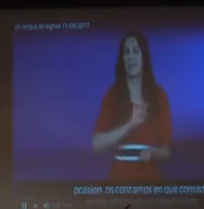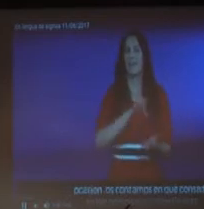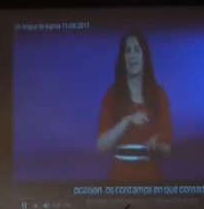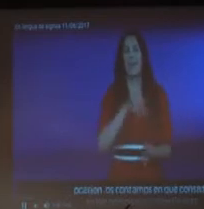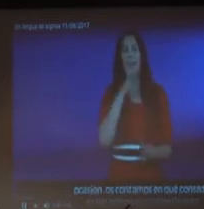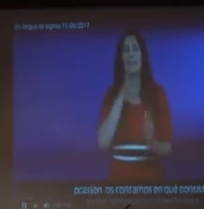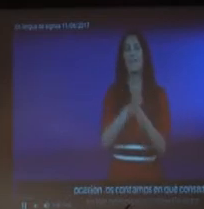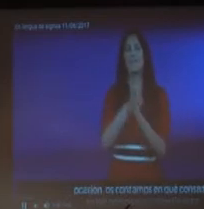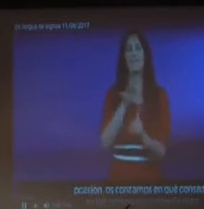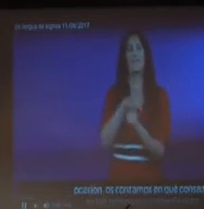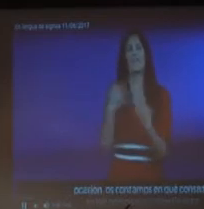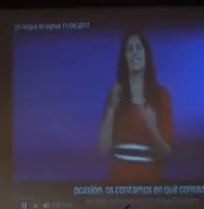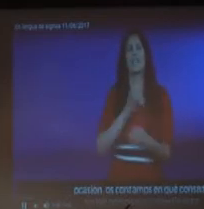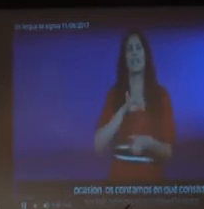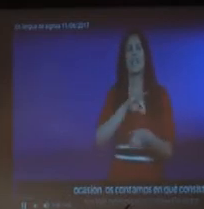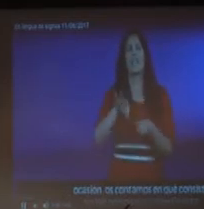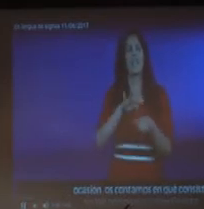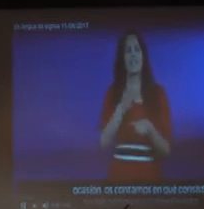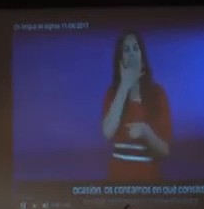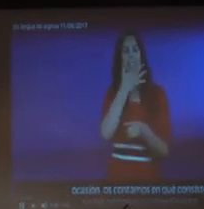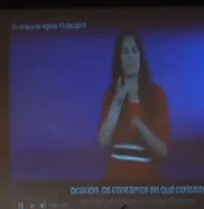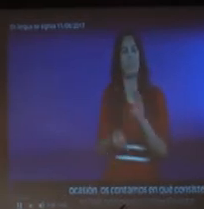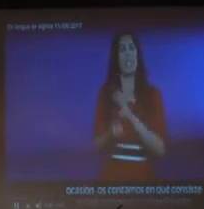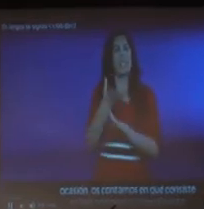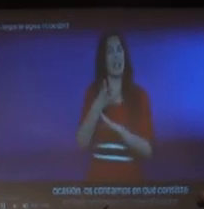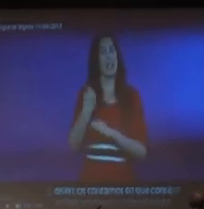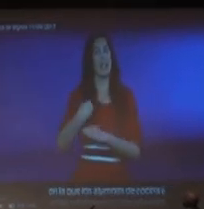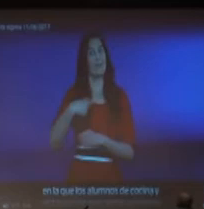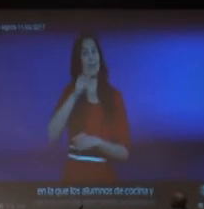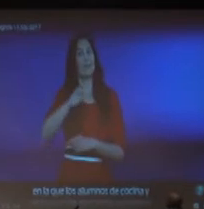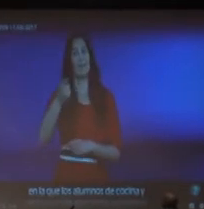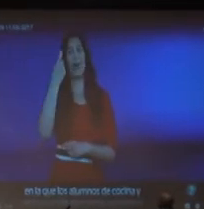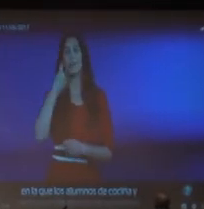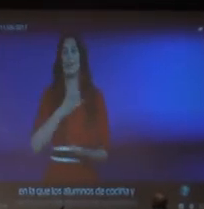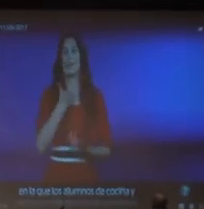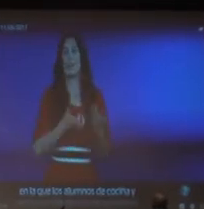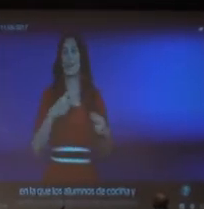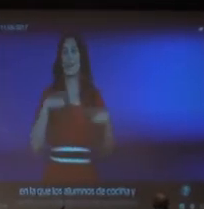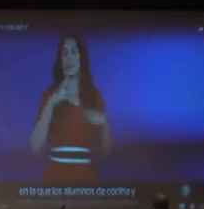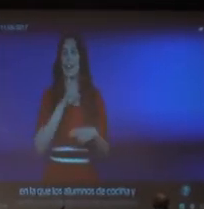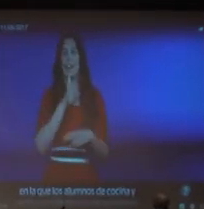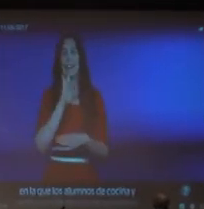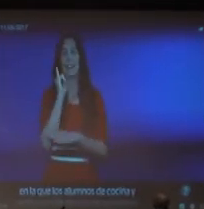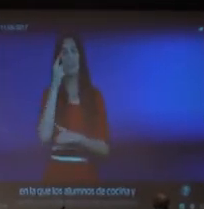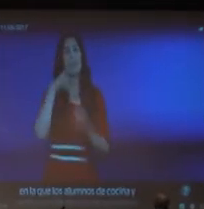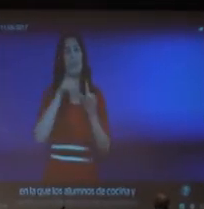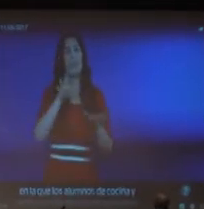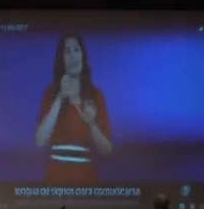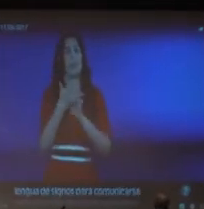os contamos en qué consiste el Café con Signos, una iniciativa en la que los alumnos de cocina y restauración del centro aprenden lengua de